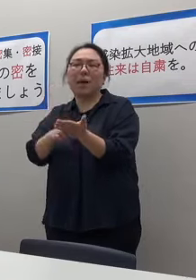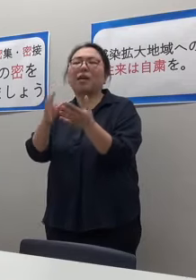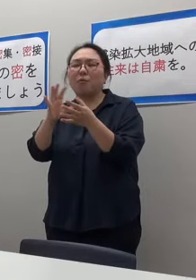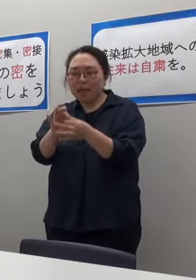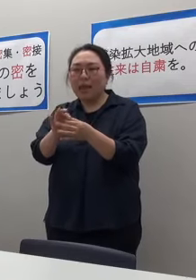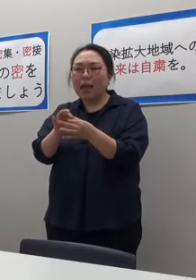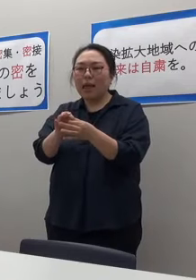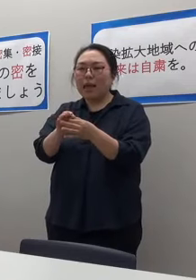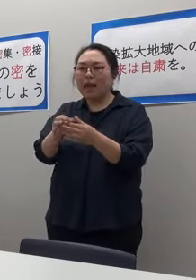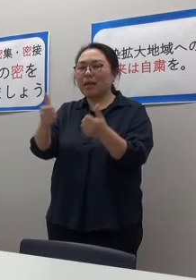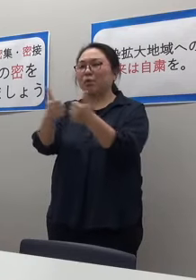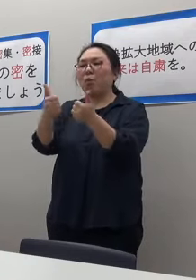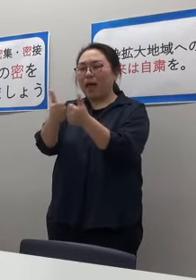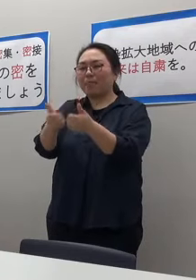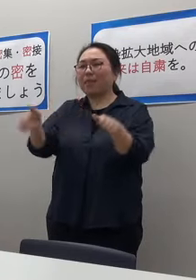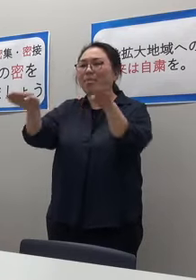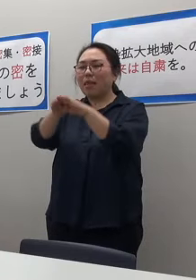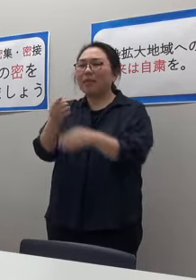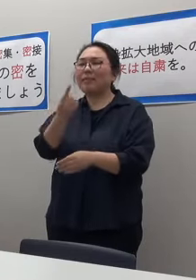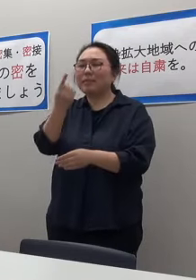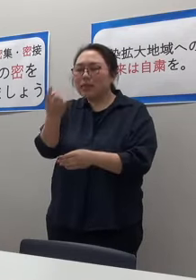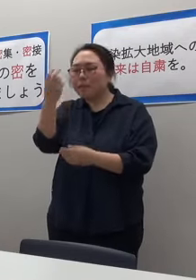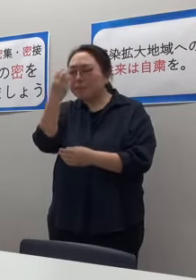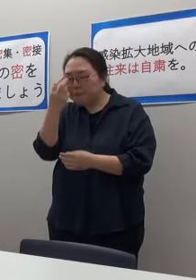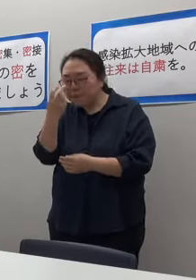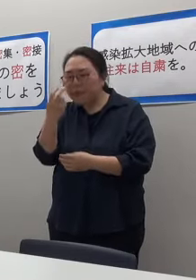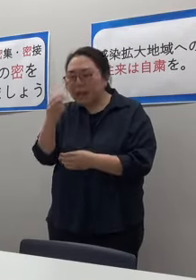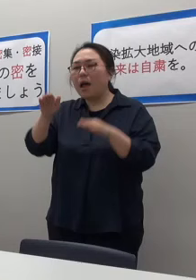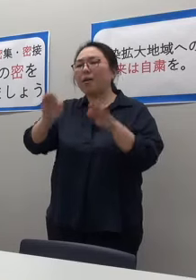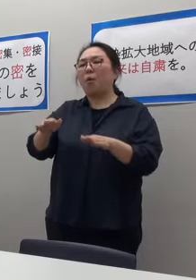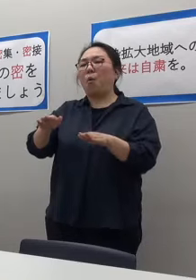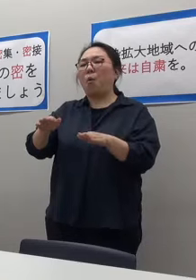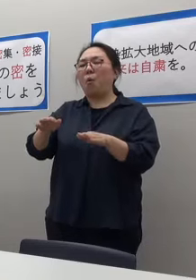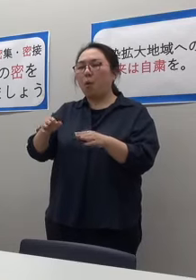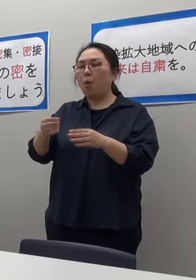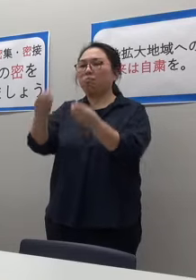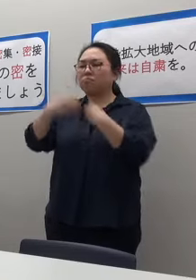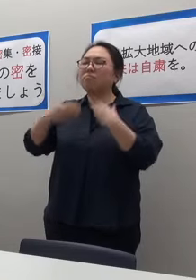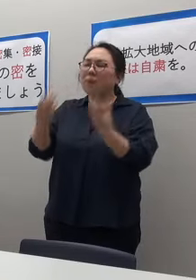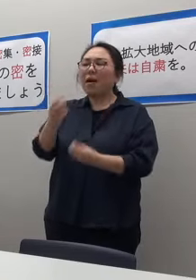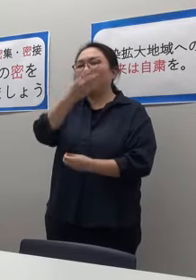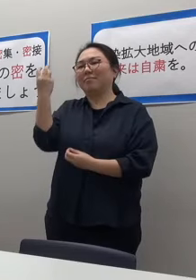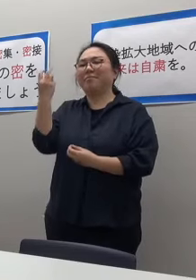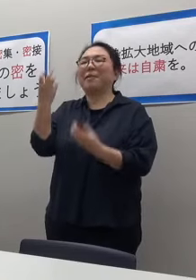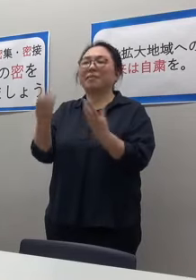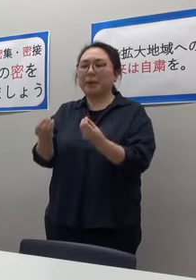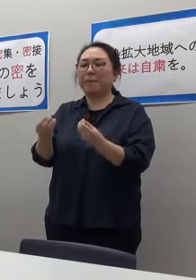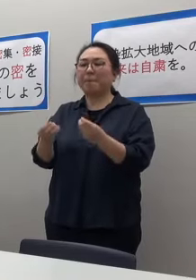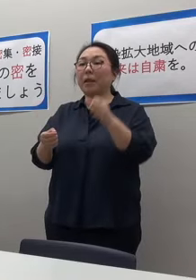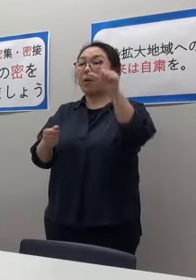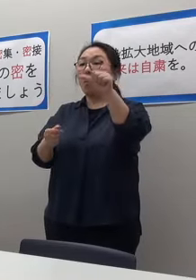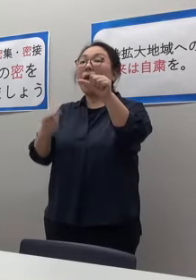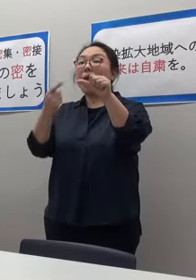し、本日検査の結果陽性であることが判明しました。5例目でございます。10代の男